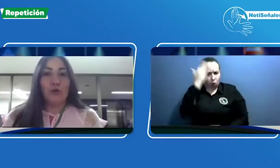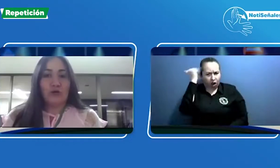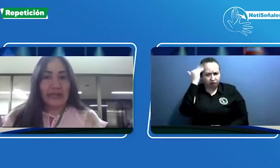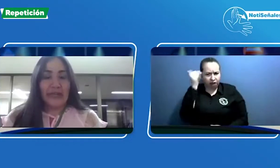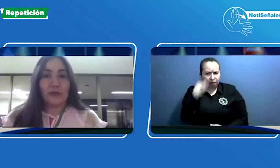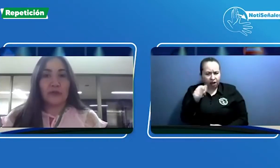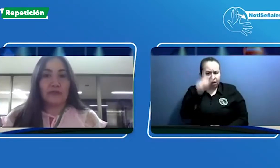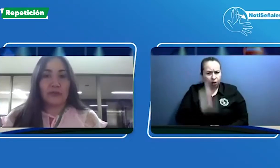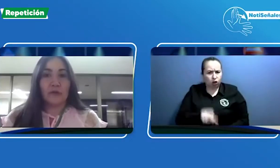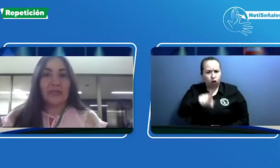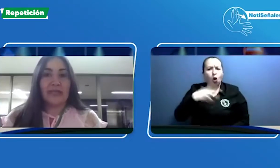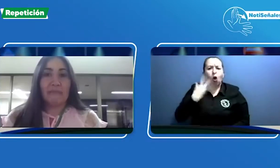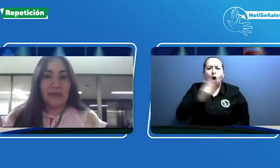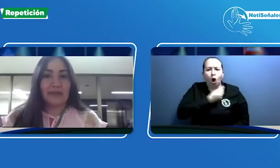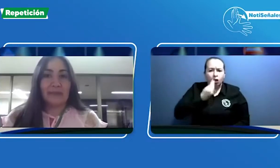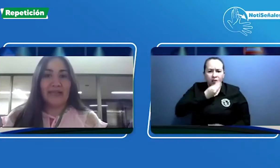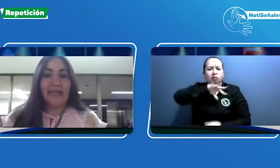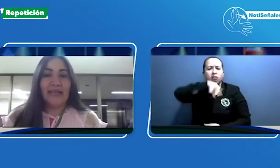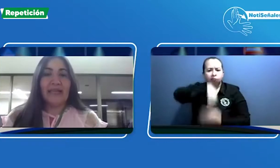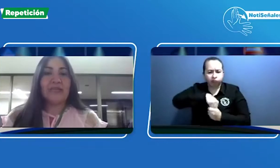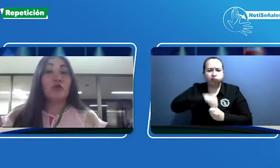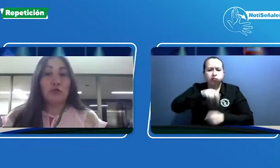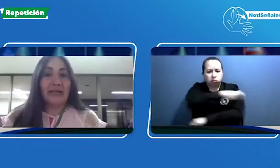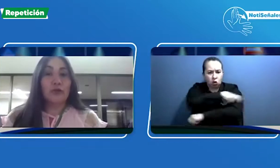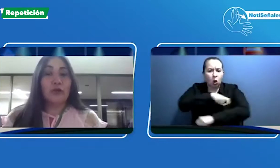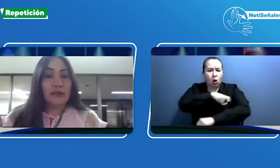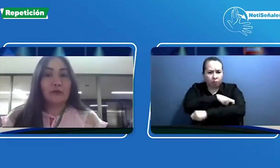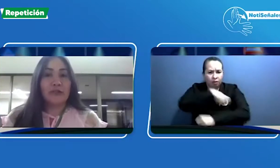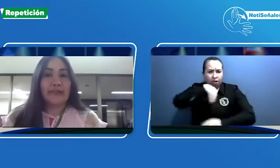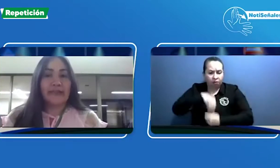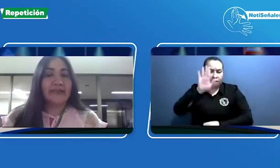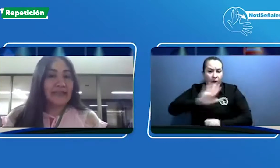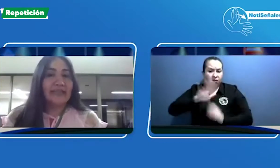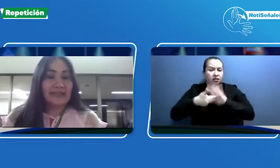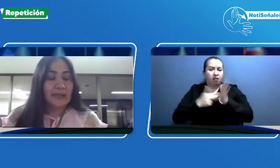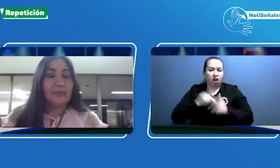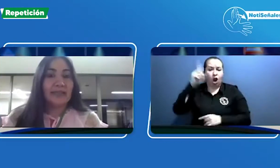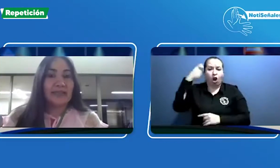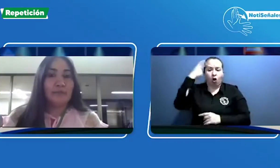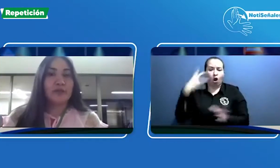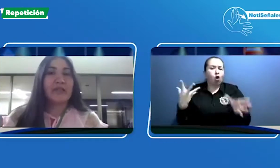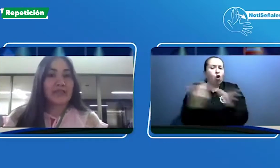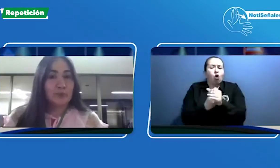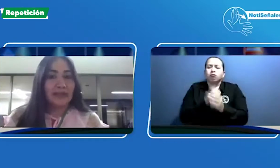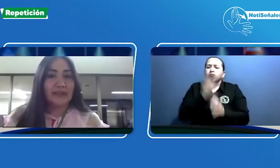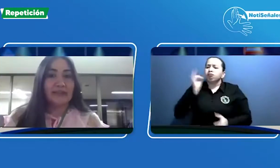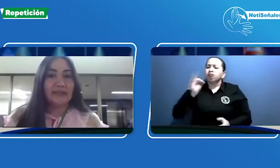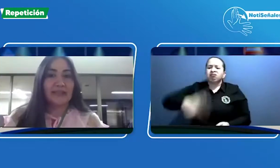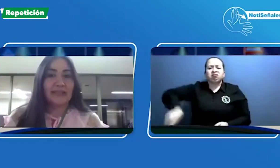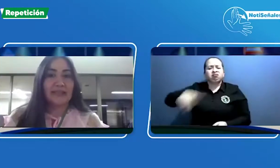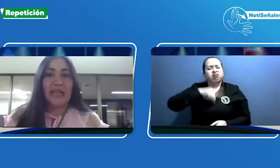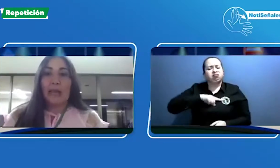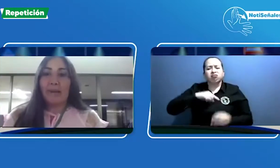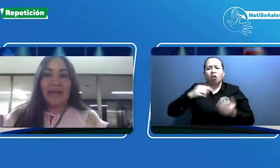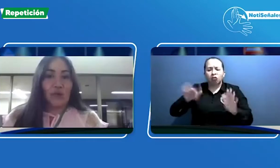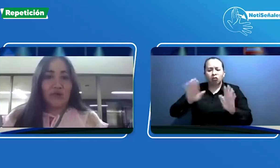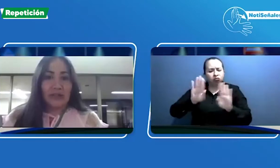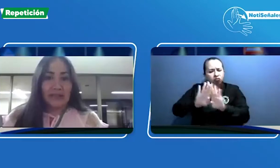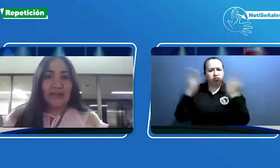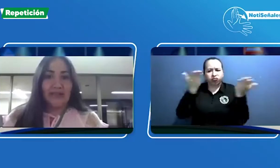consejero de nuestro comité departamental es un gobierno incluyente y en el que siempre tendremos las puertas abiertas